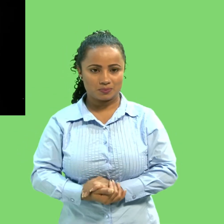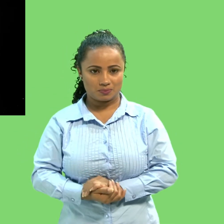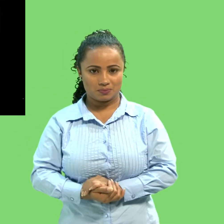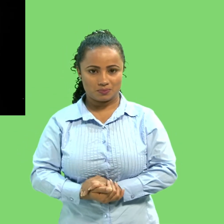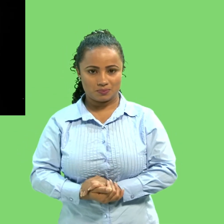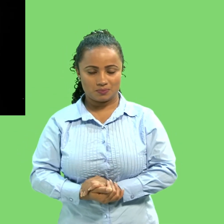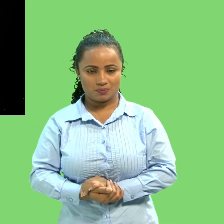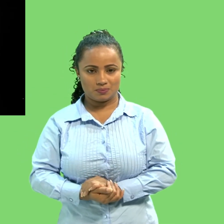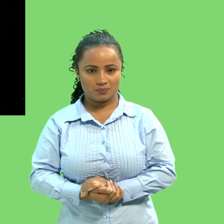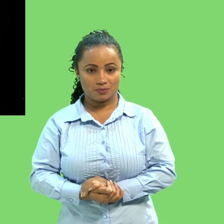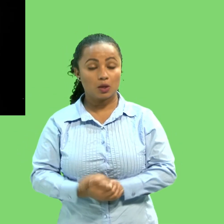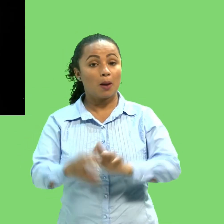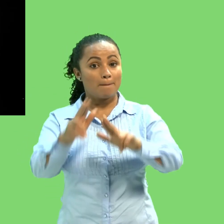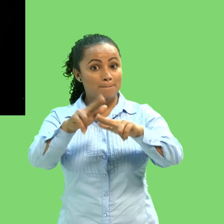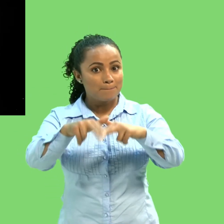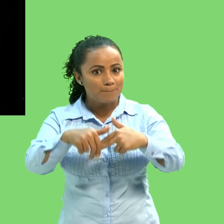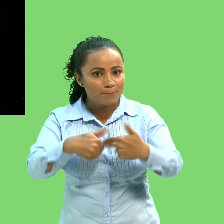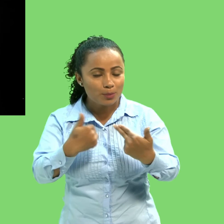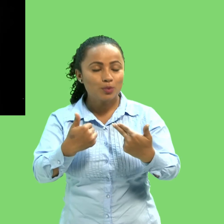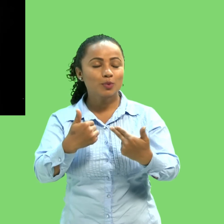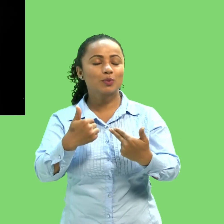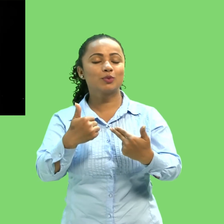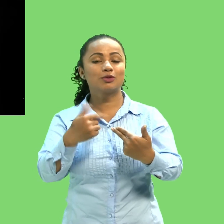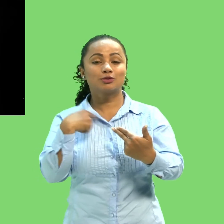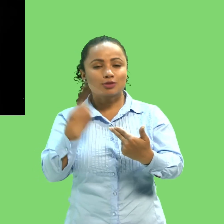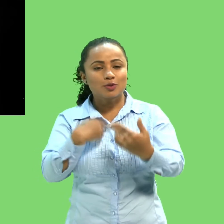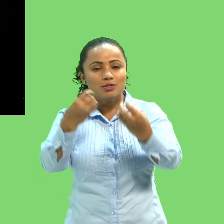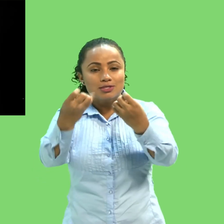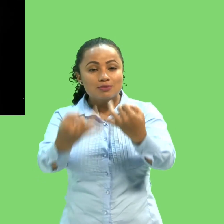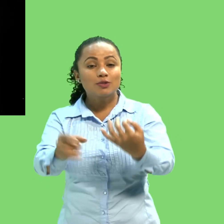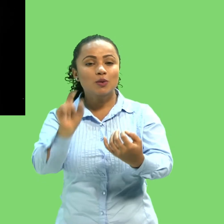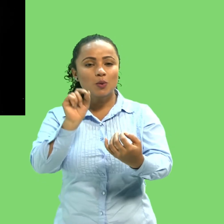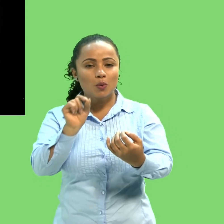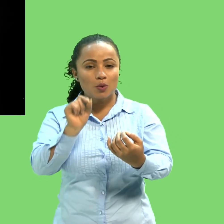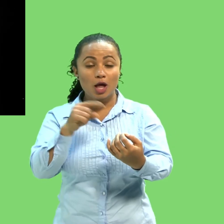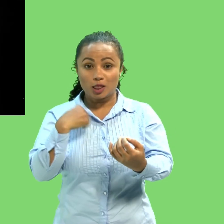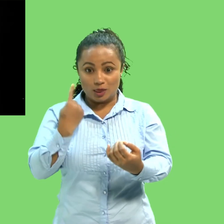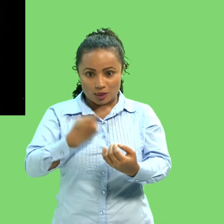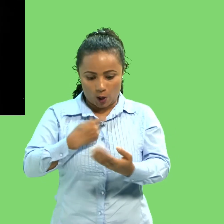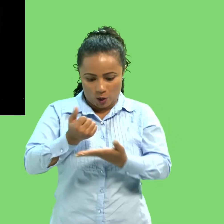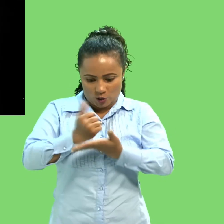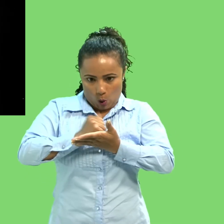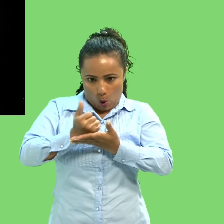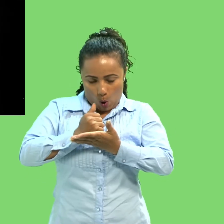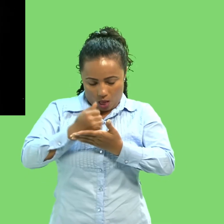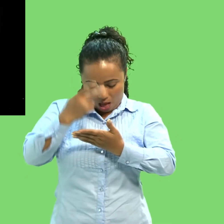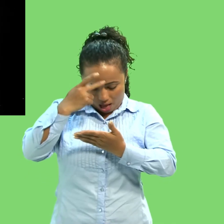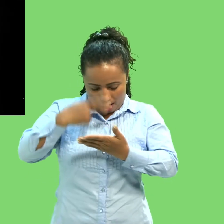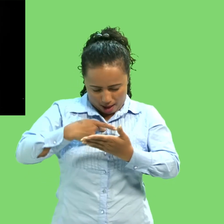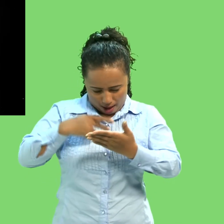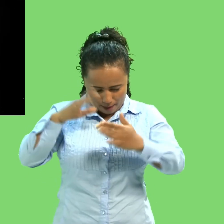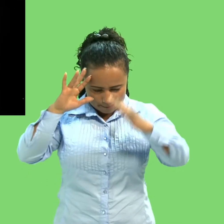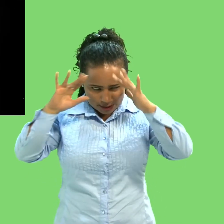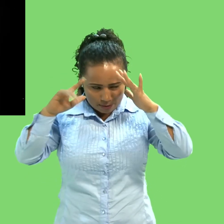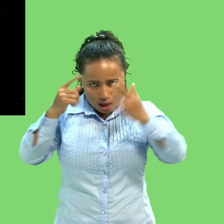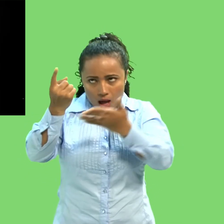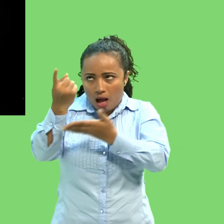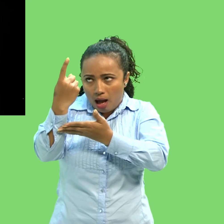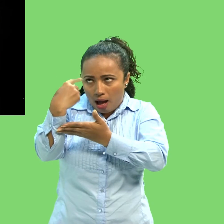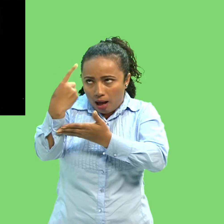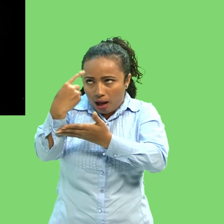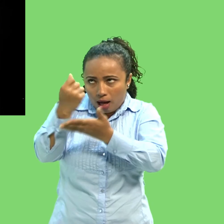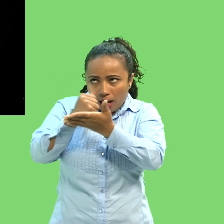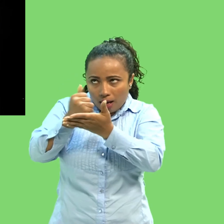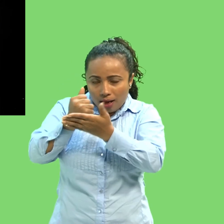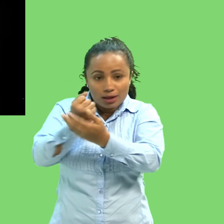Certo? Daí a noção de quê? De pensarmos que nós não controlamos nem a si mesmos,